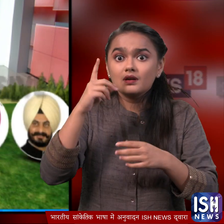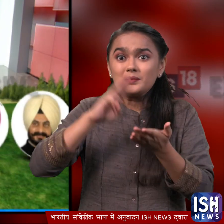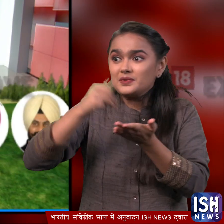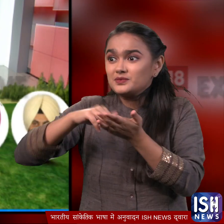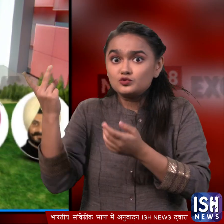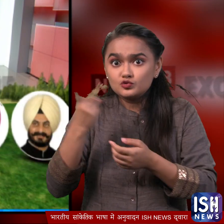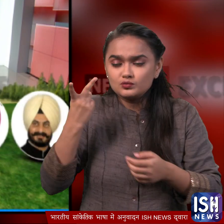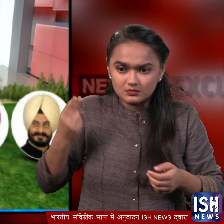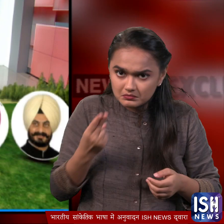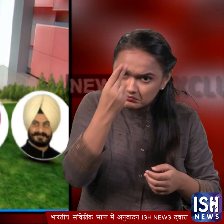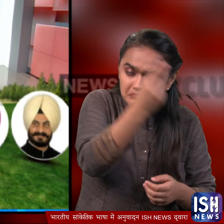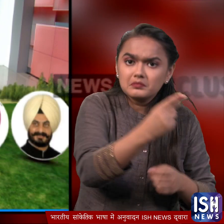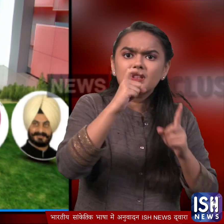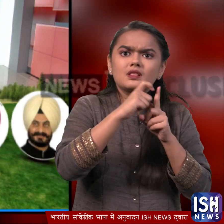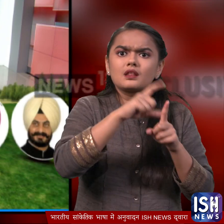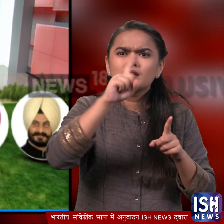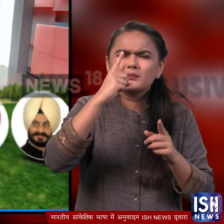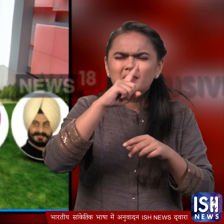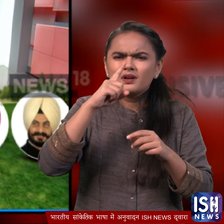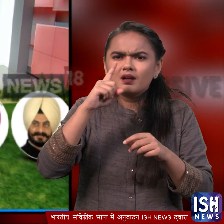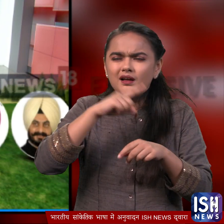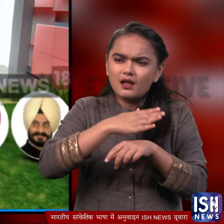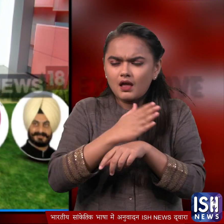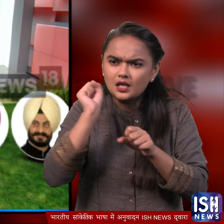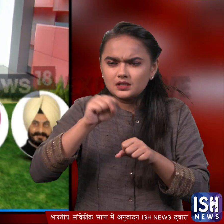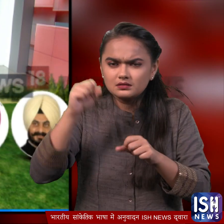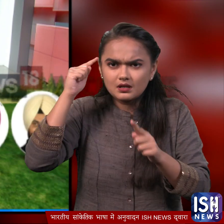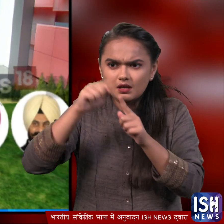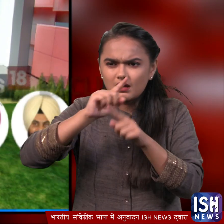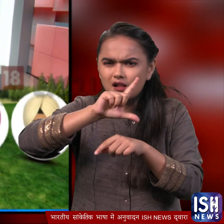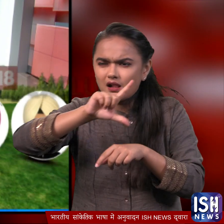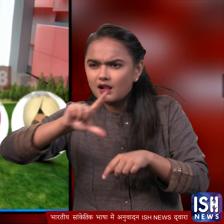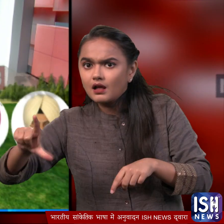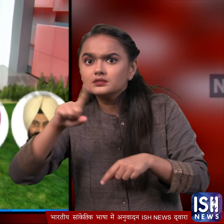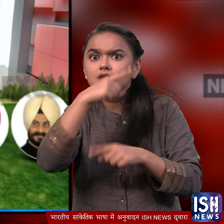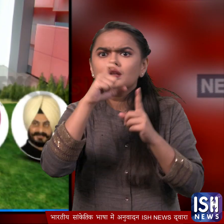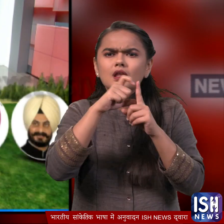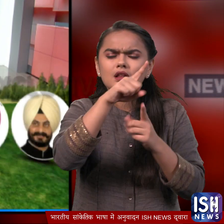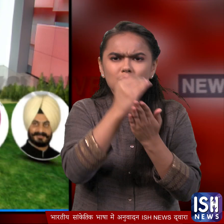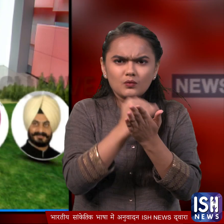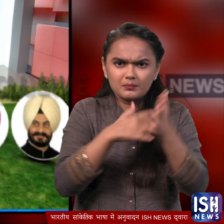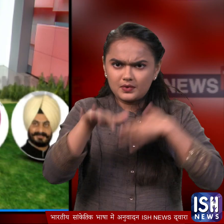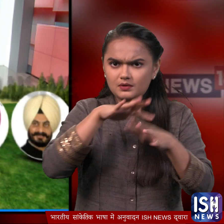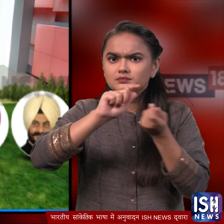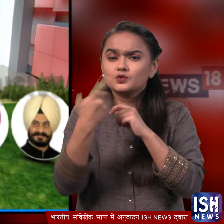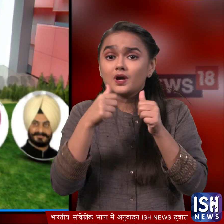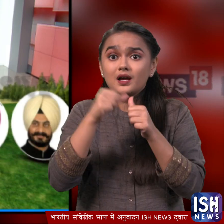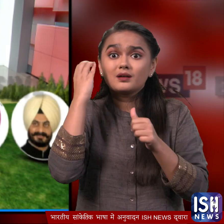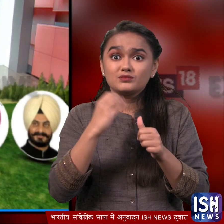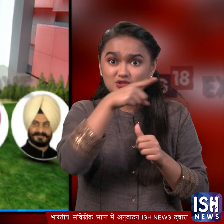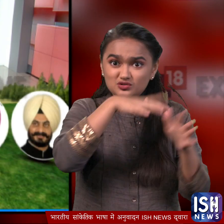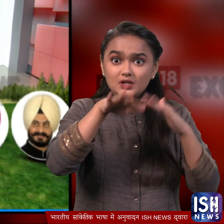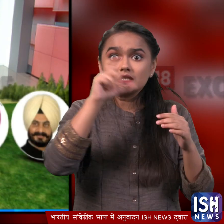रहे दोनों नेताओं को साथ लेकर दिल्ली पहुंचे। खबर है कि ऐन वक्त पर चरणजीत सिंह चन्नी के दिल्ली दौरे के कार्यक्रम में बदलाव हुआ, क्योंकि पता चला